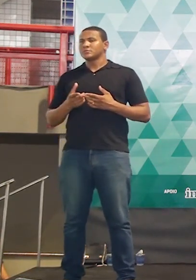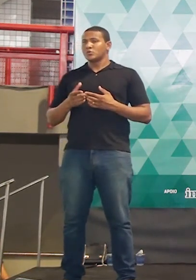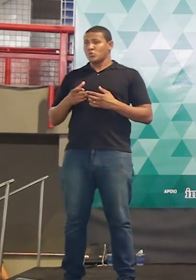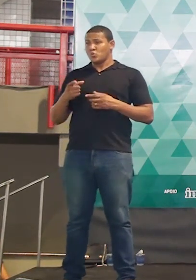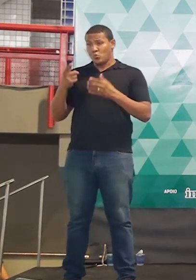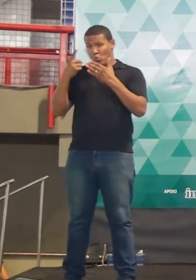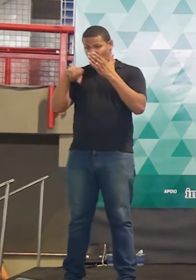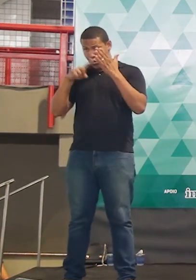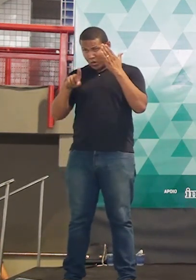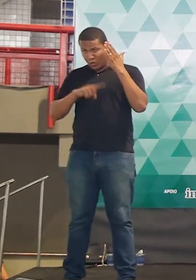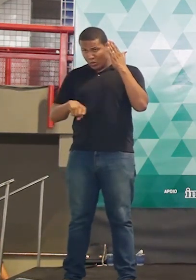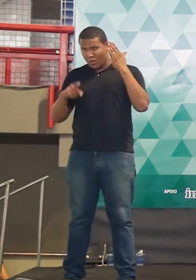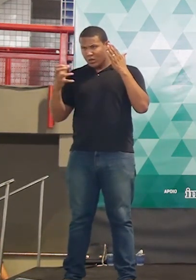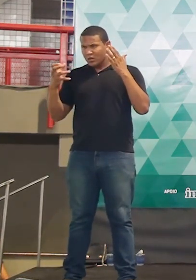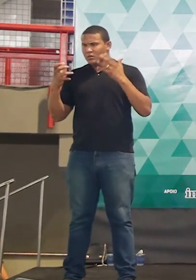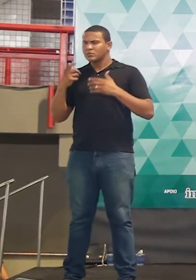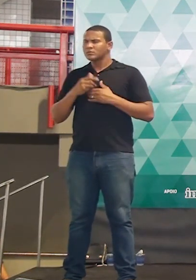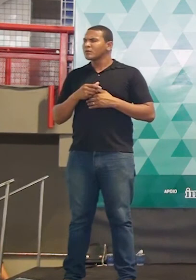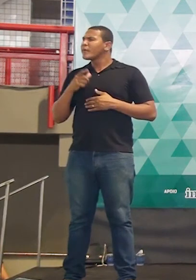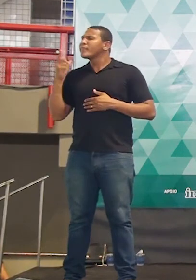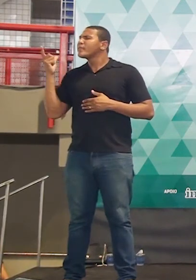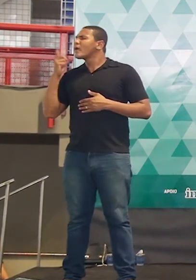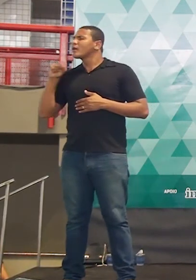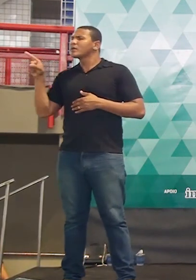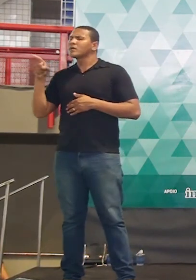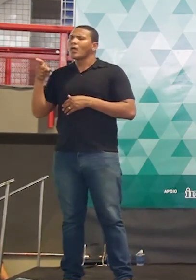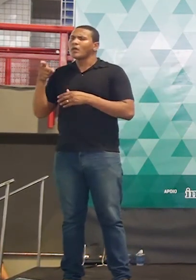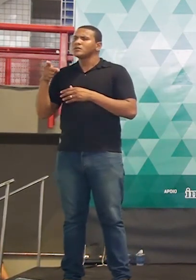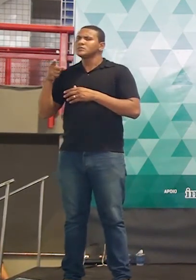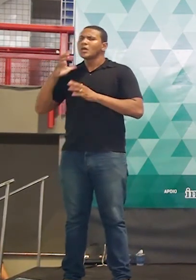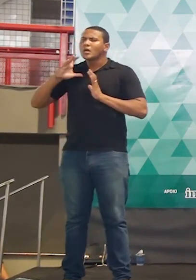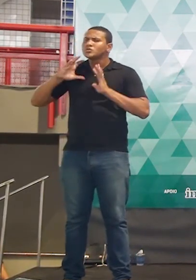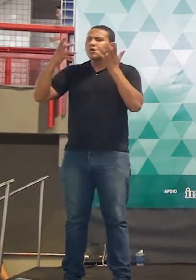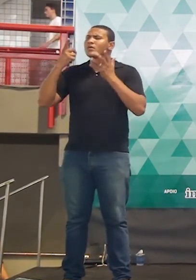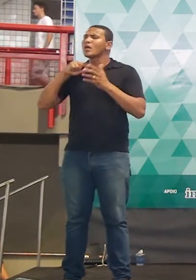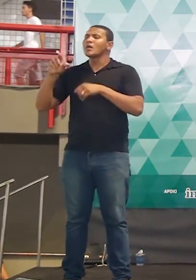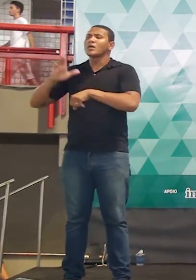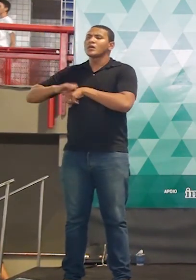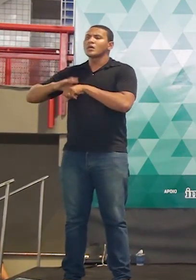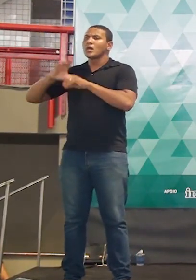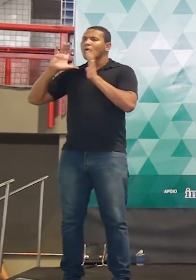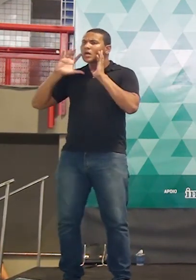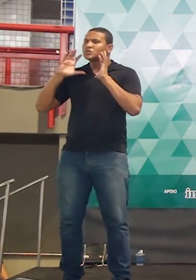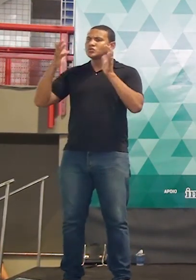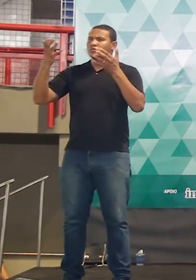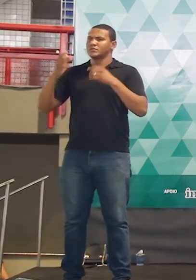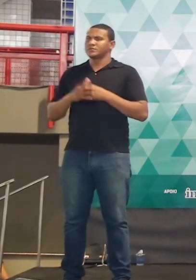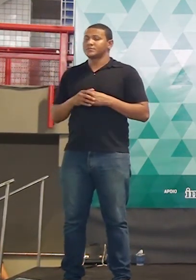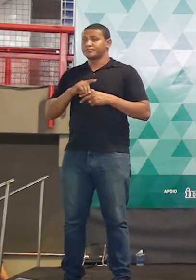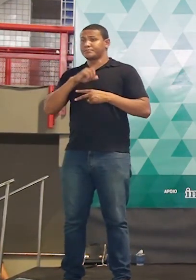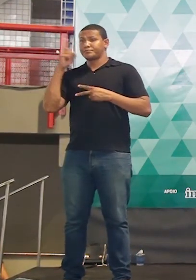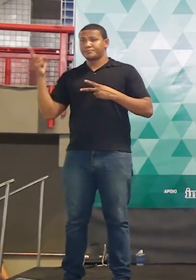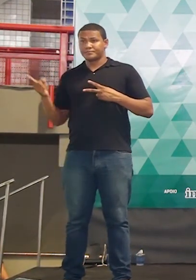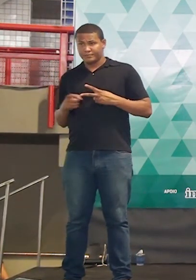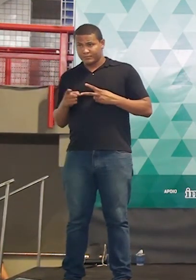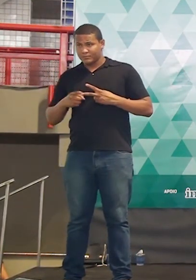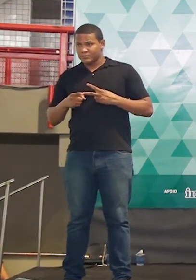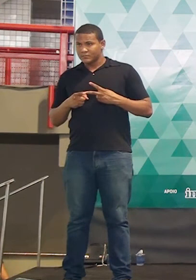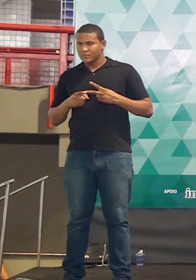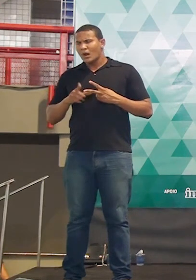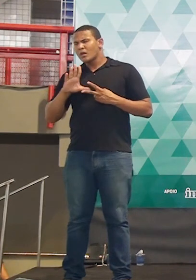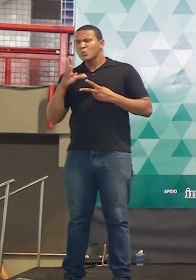quem é o agente, quem é que vai agir para resolver. Quem? Segunda pergunta,